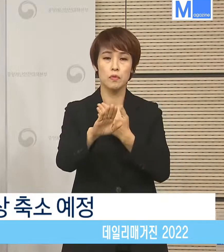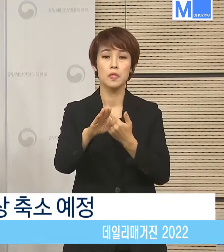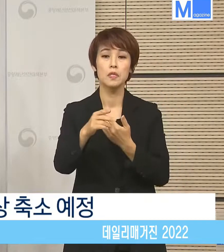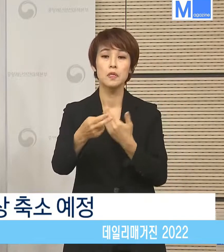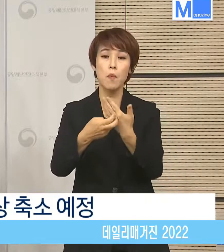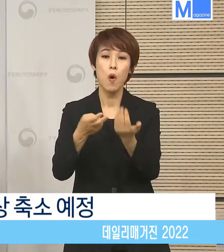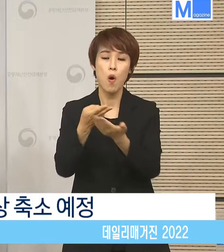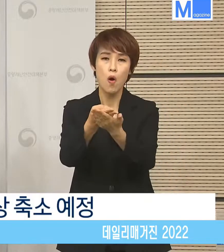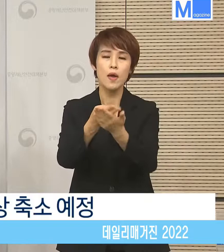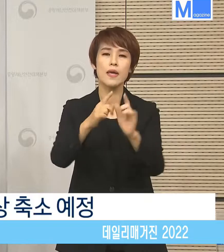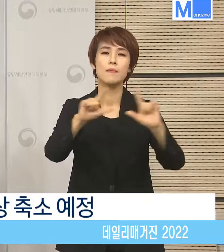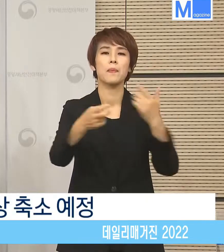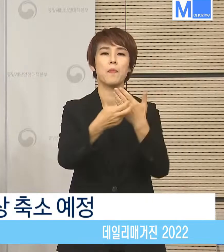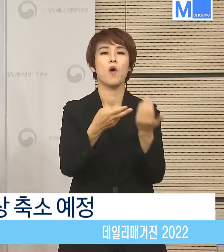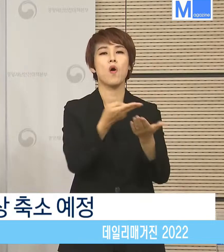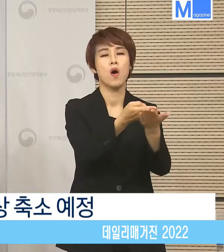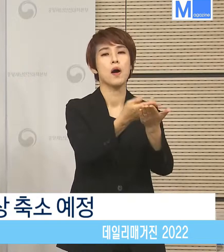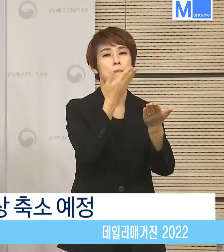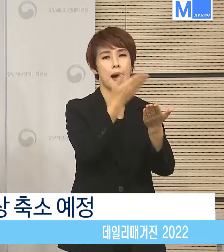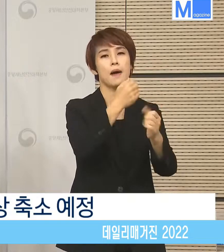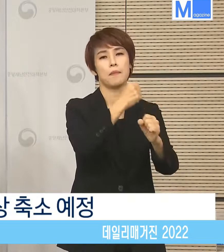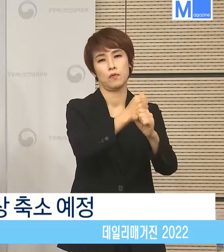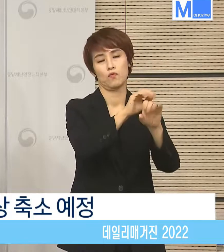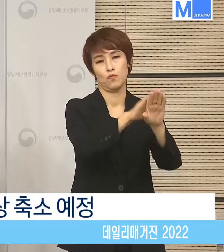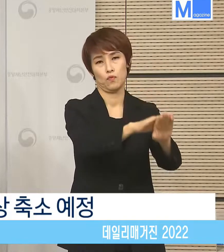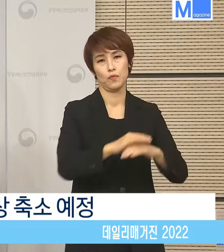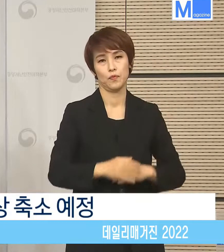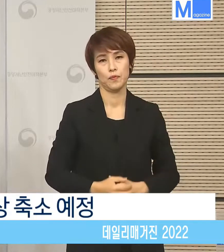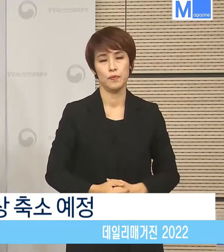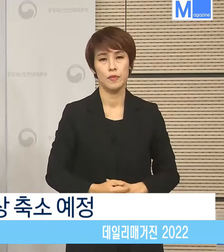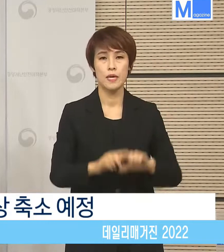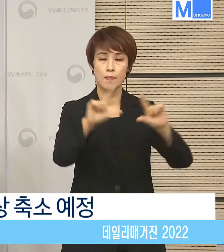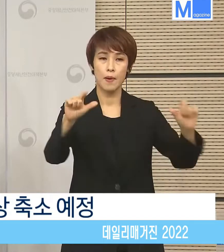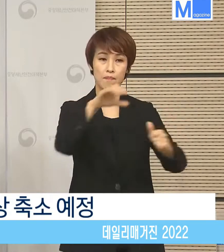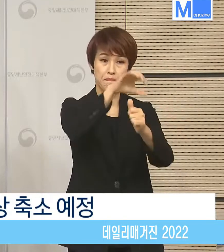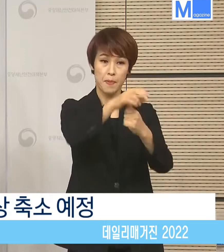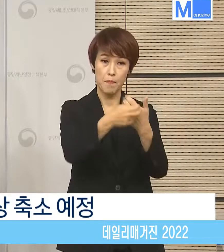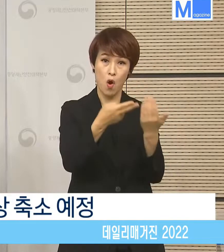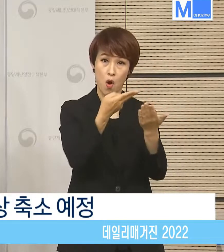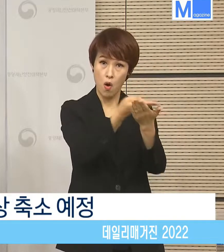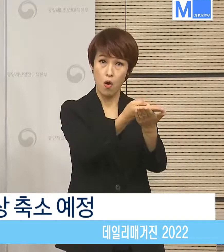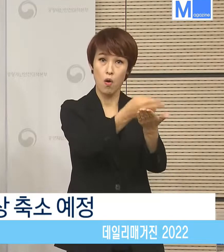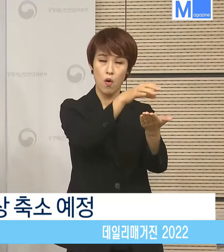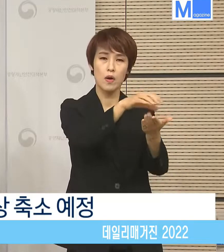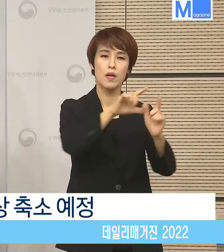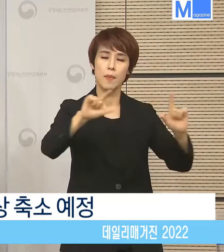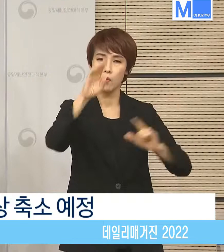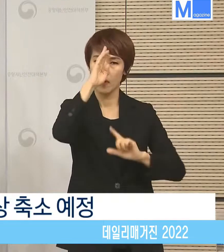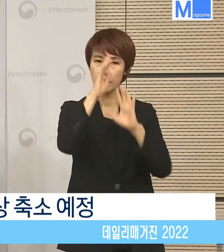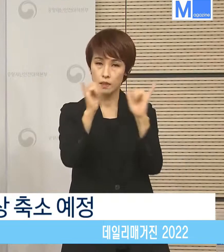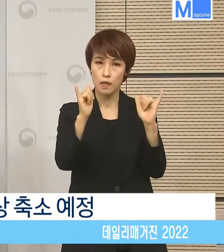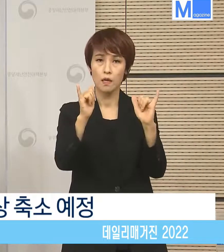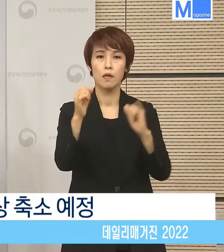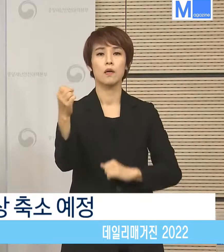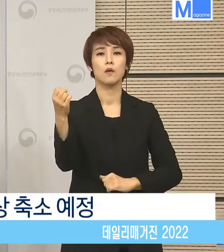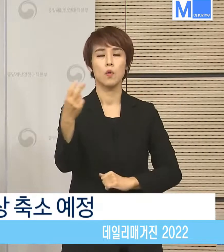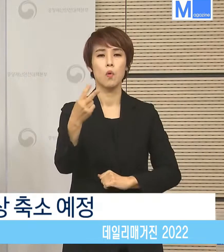격리병상들은 일반 격리병상으로 전환됩니다. 일반 격리병상에서는 일반 환자뿐만